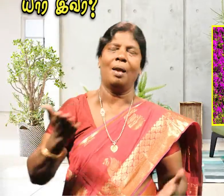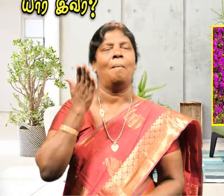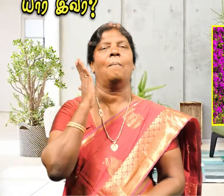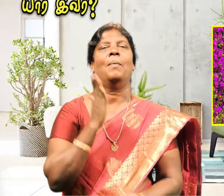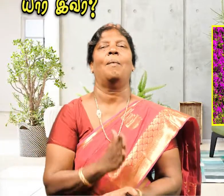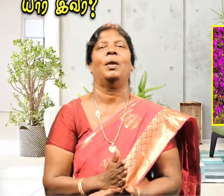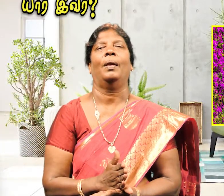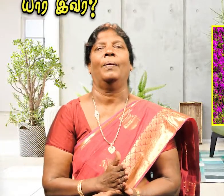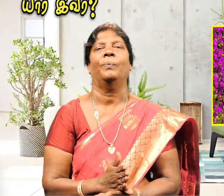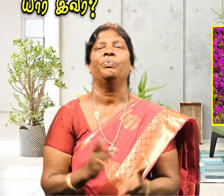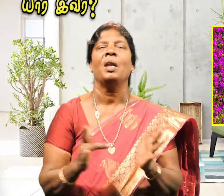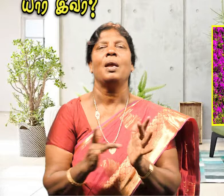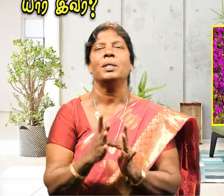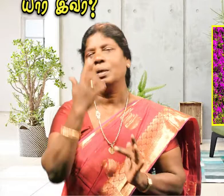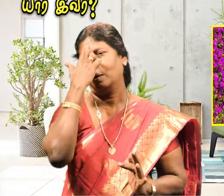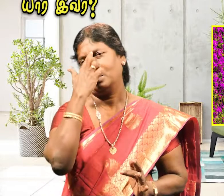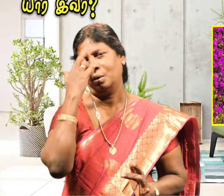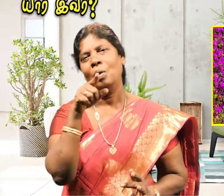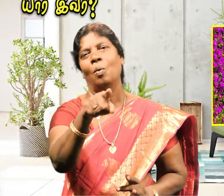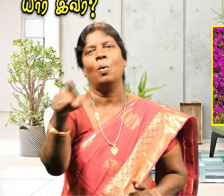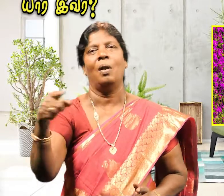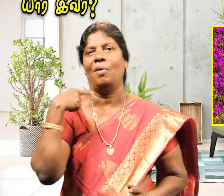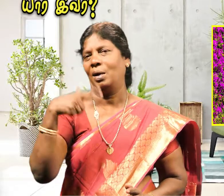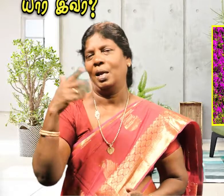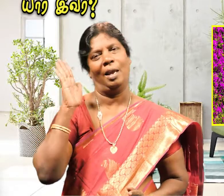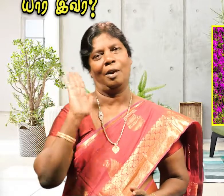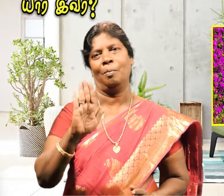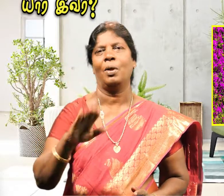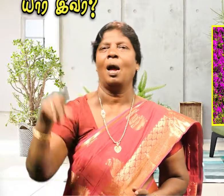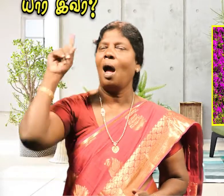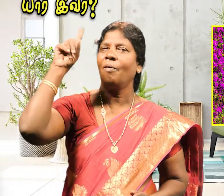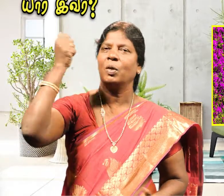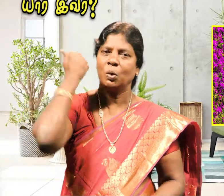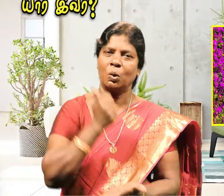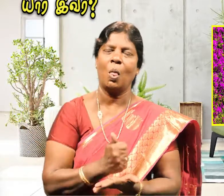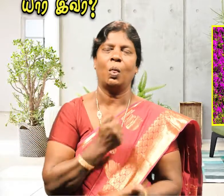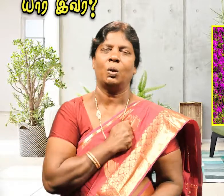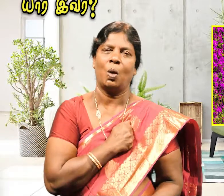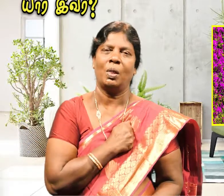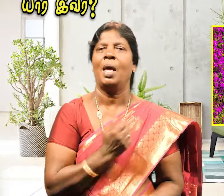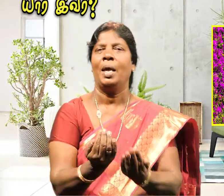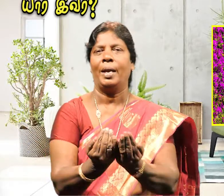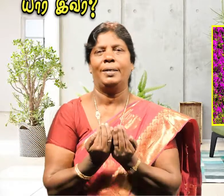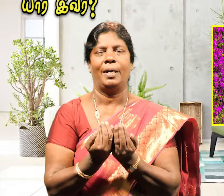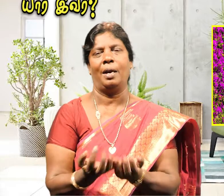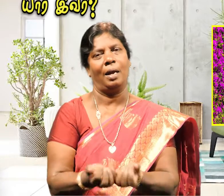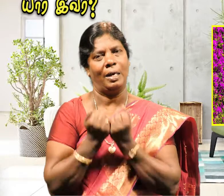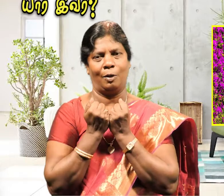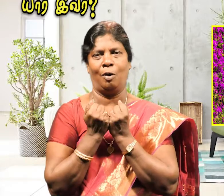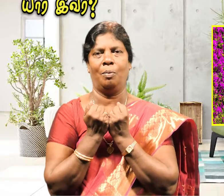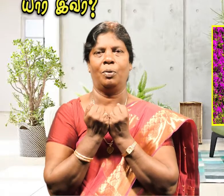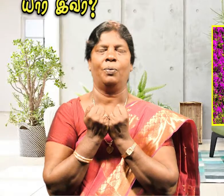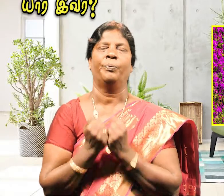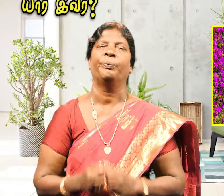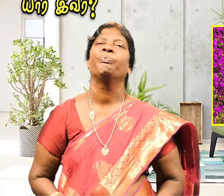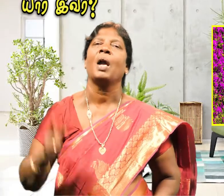மேலானவர். இயேசு கிறிஸ்து உங்களுடைய வாழ்க்கையில் இருக்கும்போது, அவரை உங்கள் சொந்த இரட்சகராக நீங்கள் ஏற்றுக்கொள்ளும்